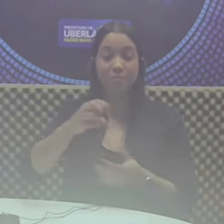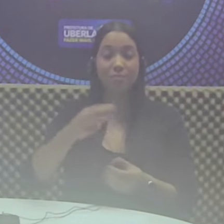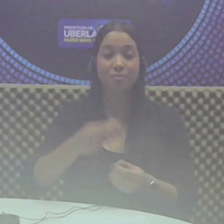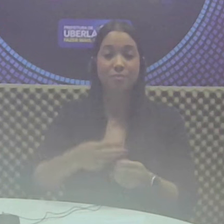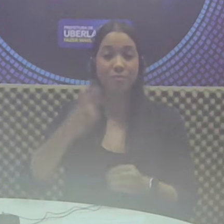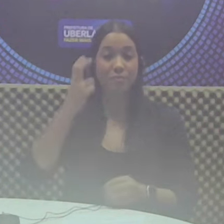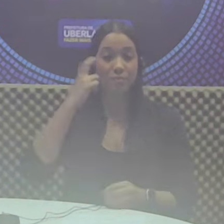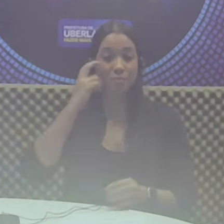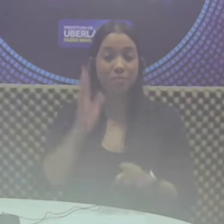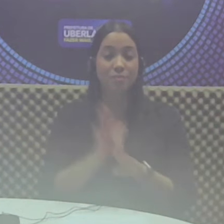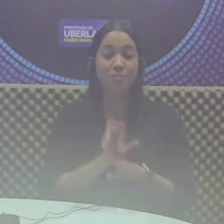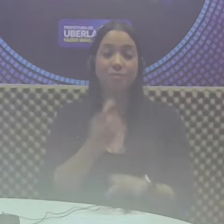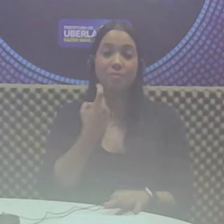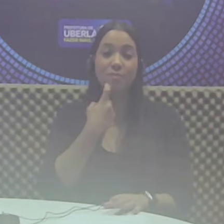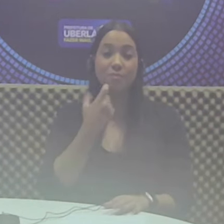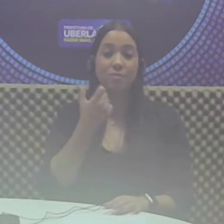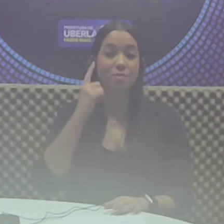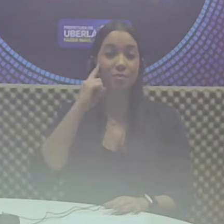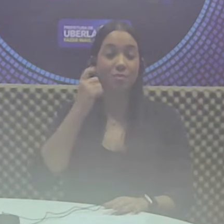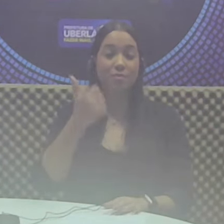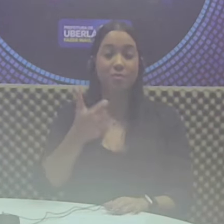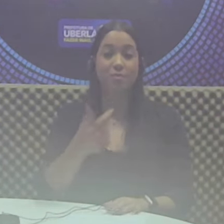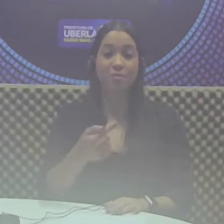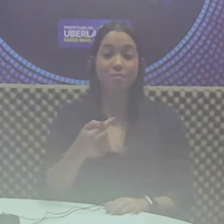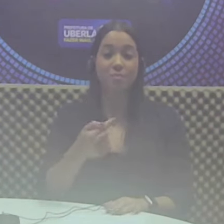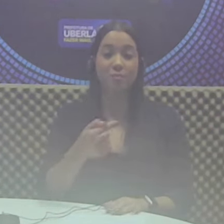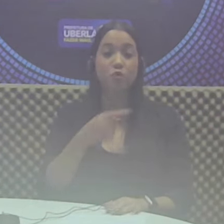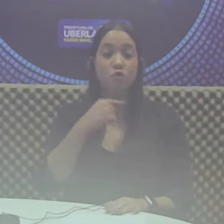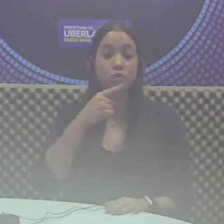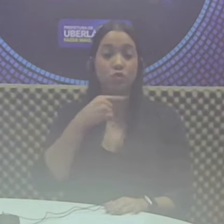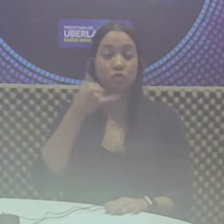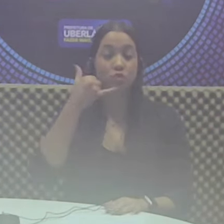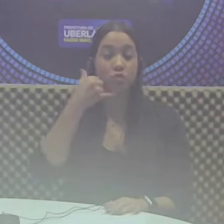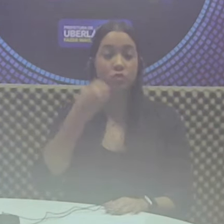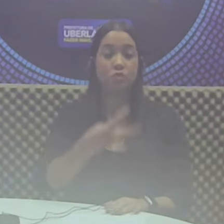Cultura até sexta-feira, dia 17. Para dúvidas, ligue